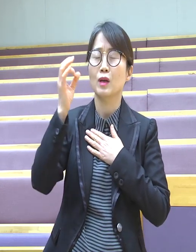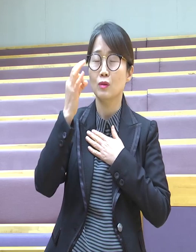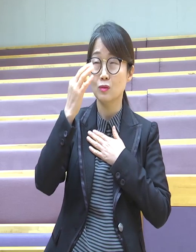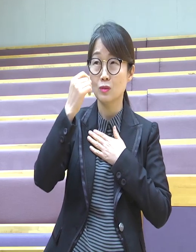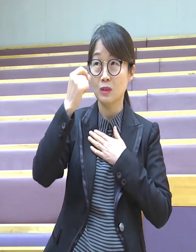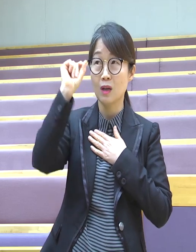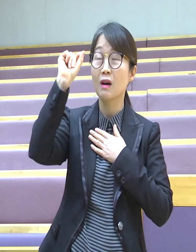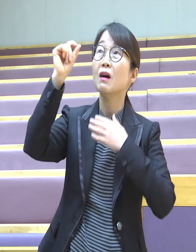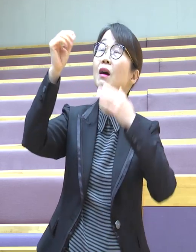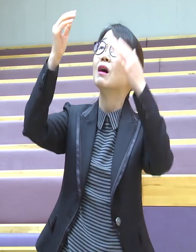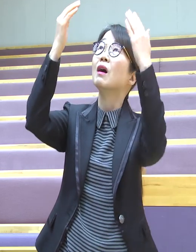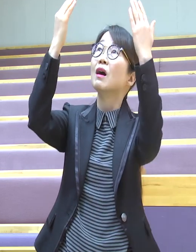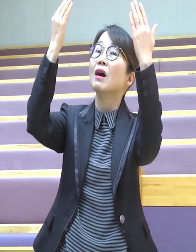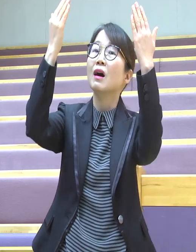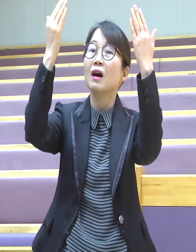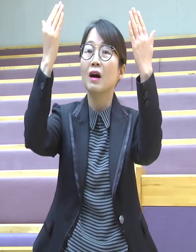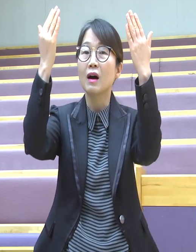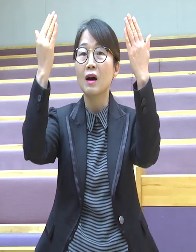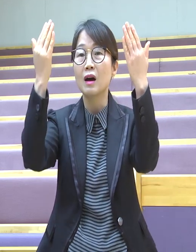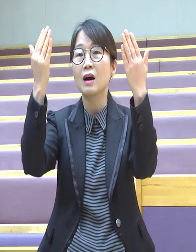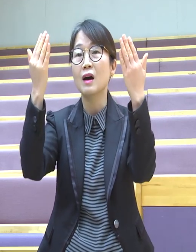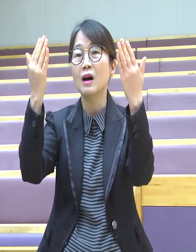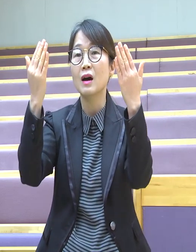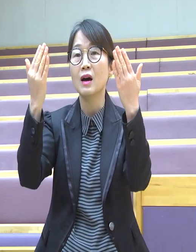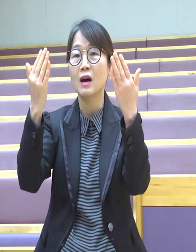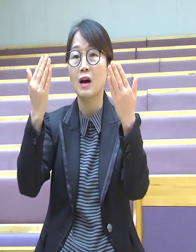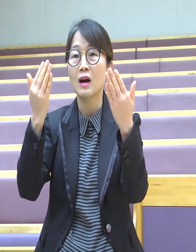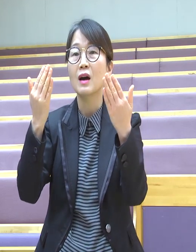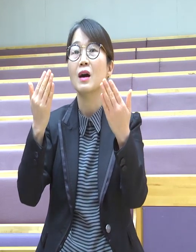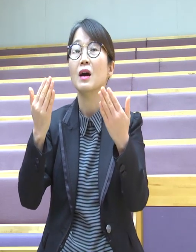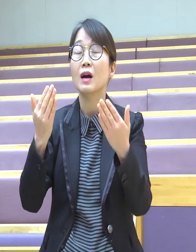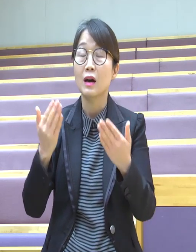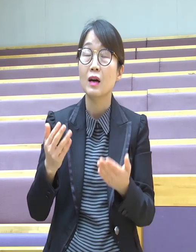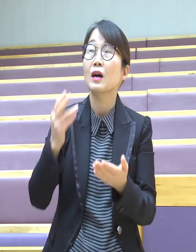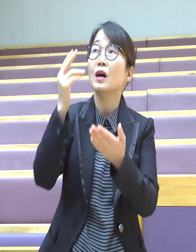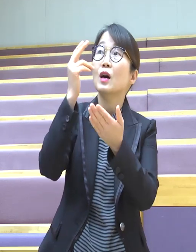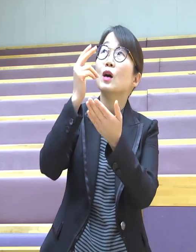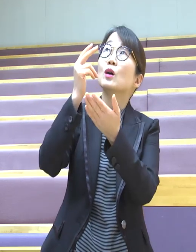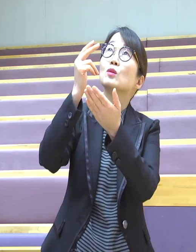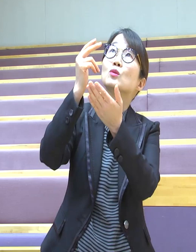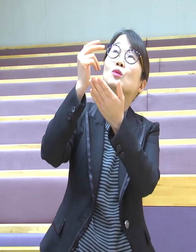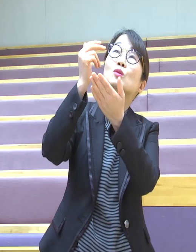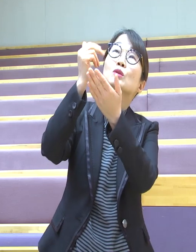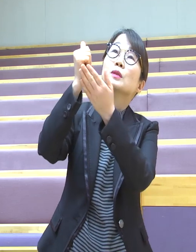죽은 내 영 깨우사